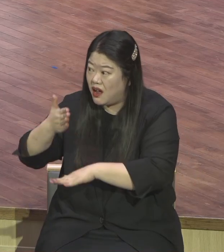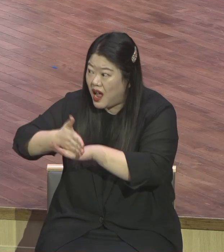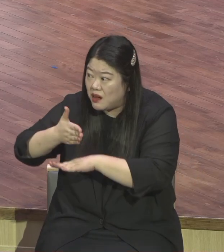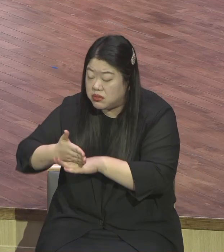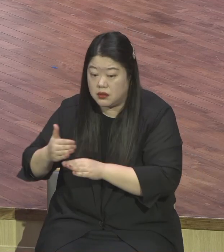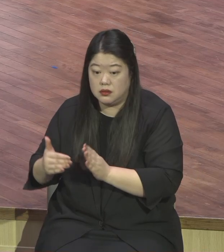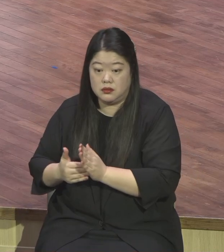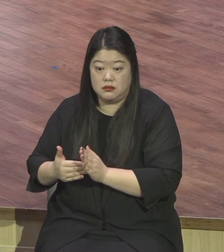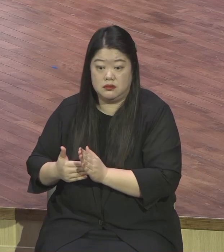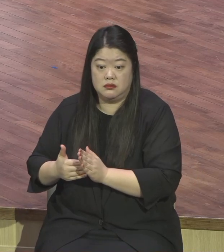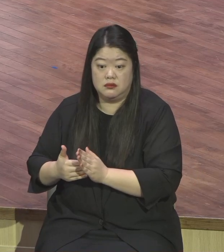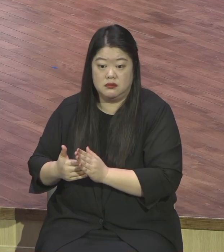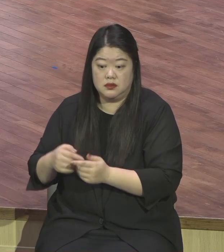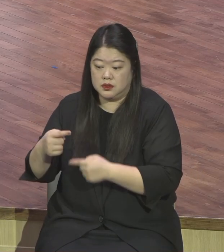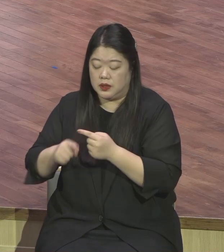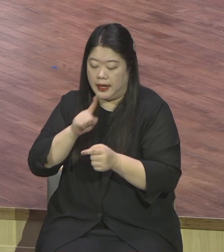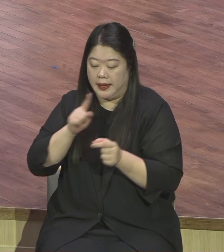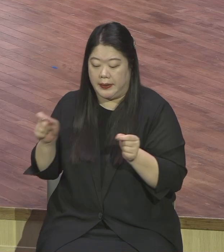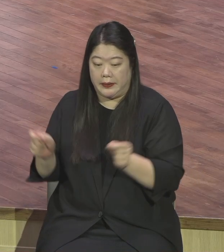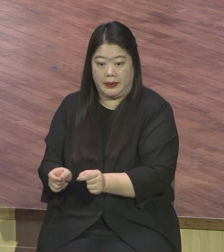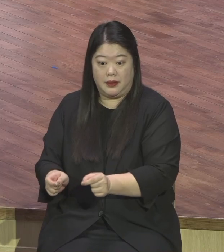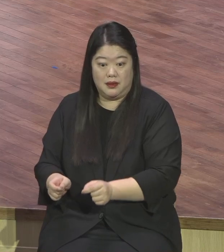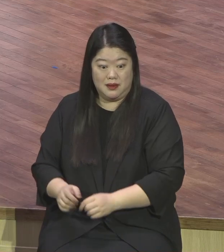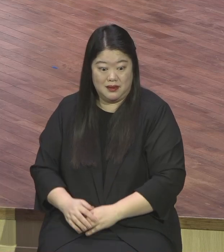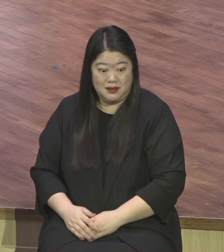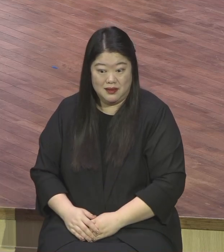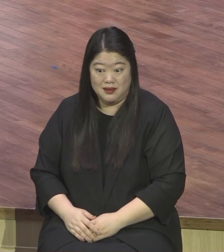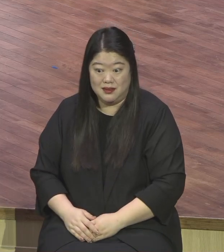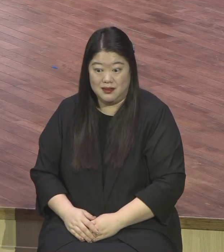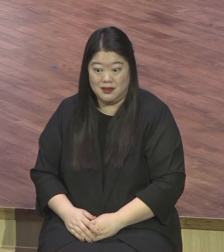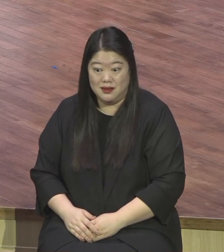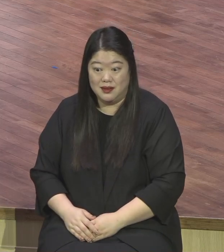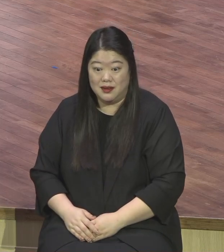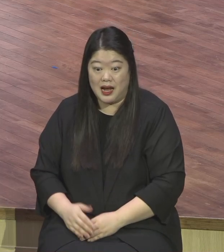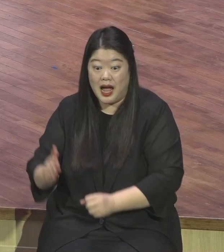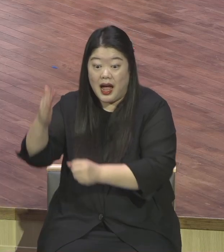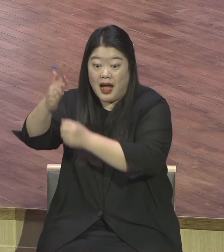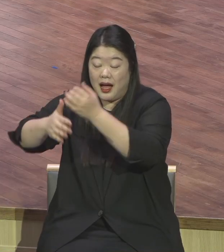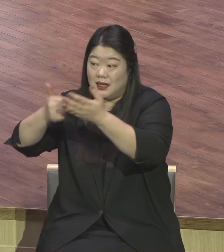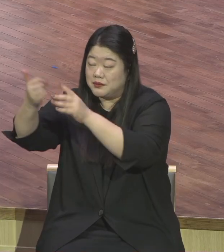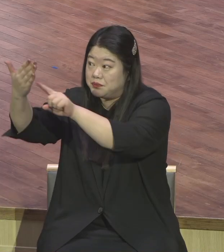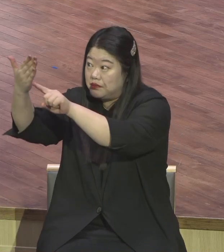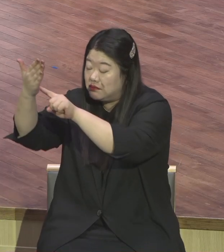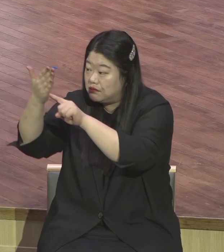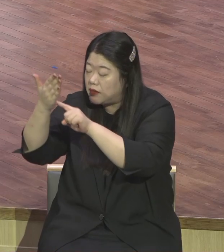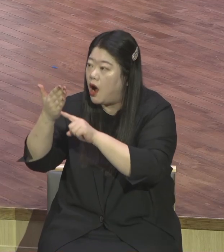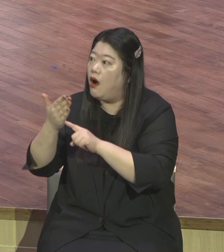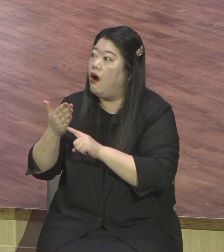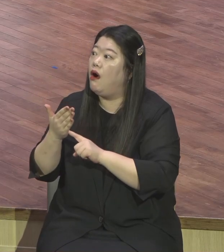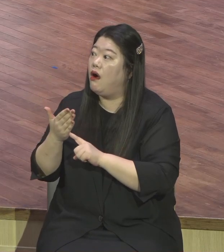감사합니다. 이 은혜를, 이 복음을, 이 계시를 깨닫게 해주셨어요. 13절 보세요.